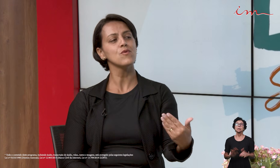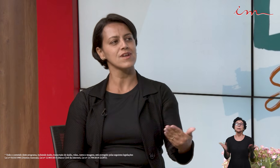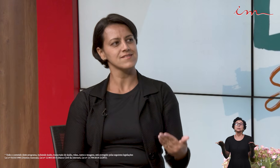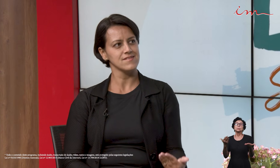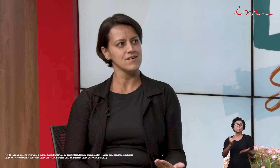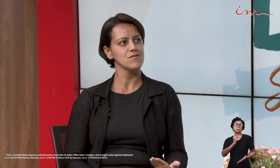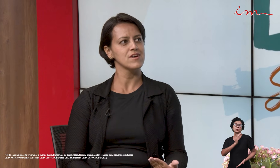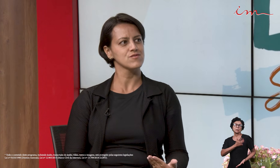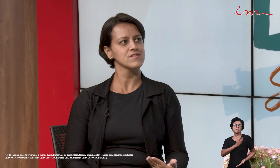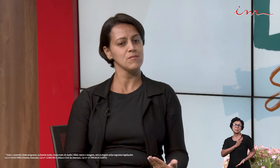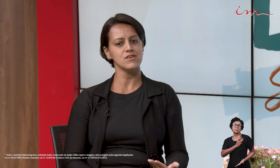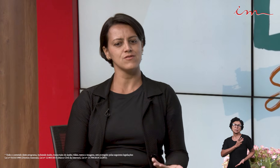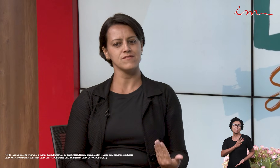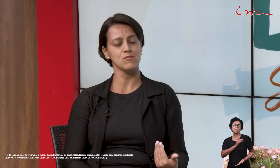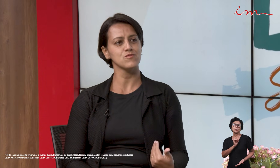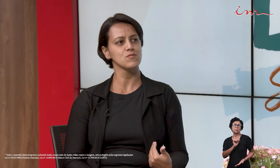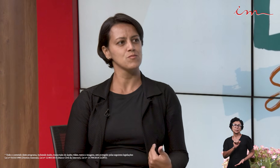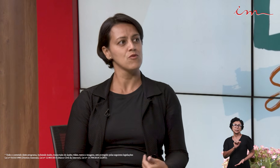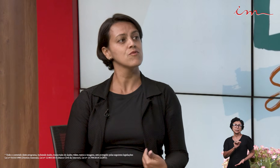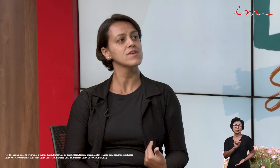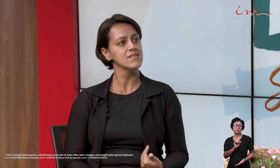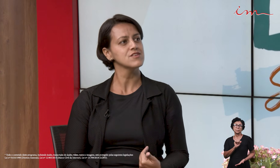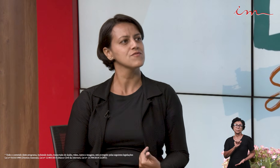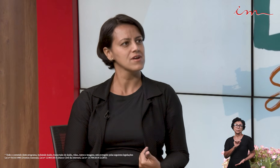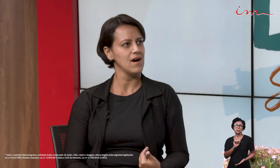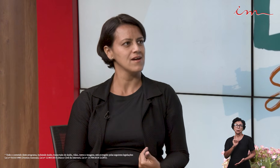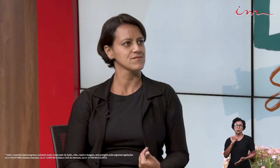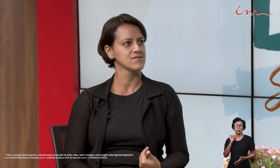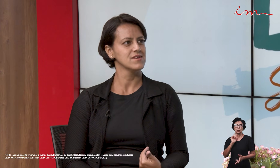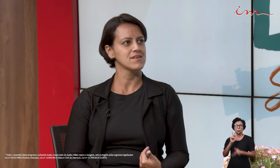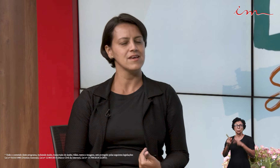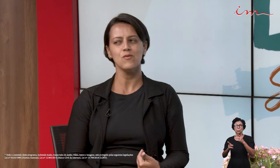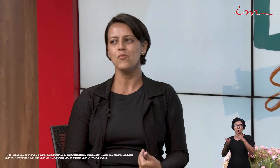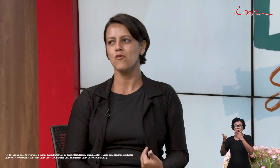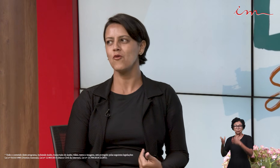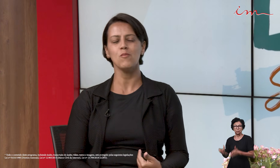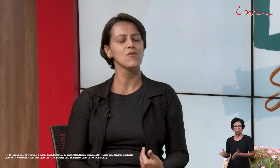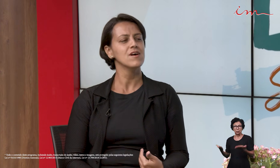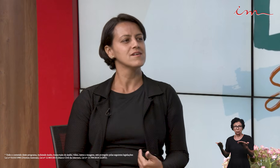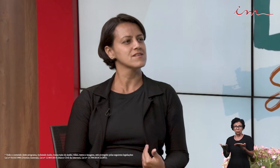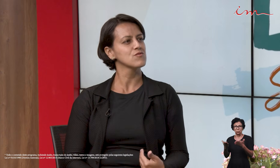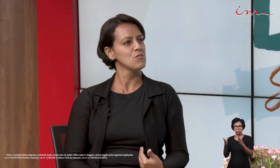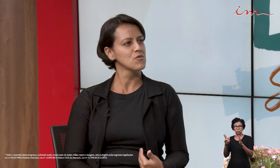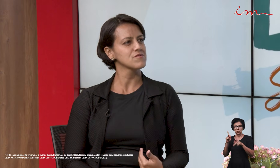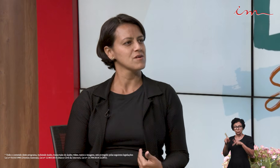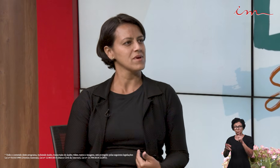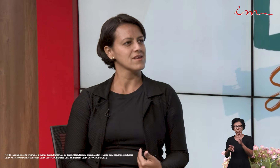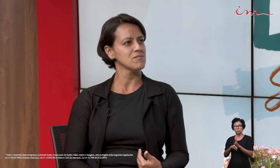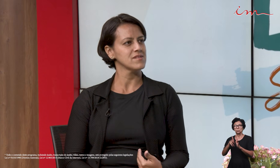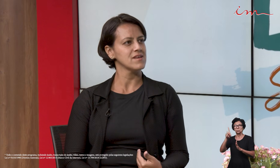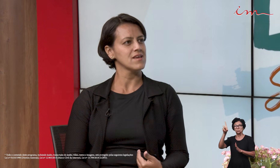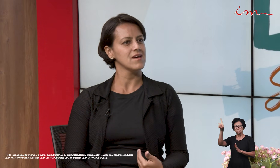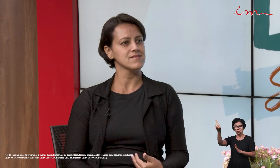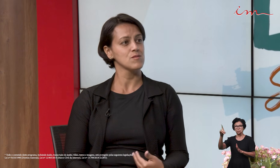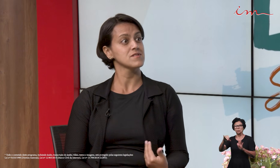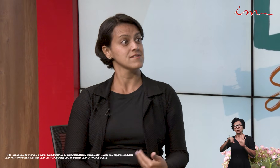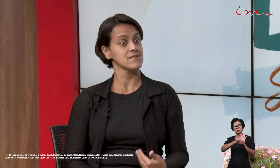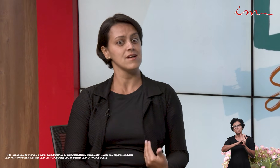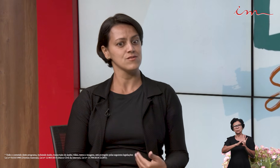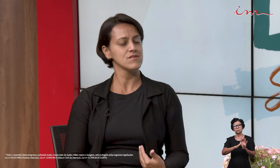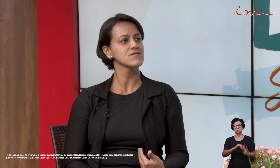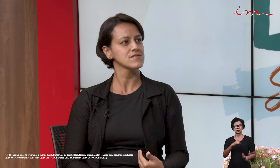no coração é justamente nós temos um povo identificado. Né? O povo, como citou muito também na EBD, né?